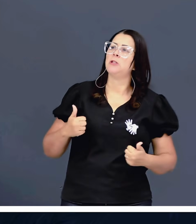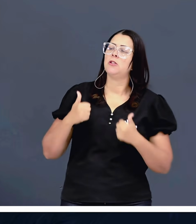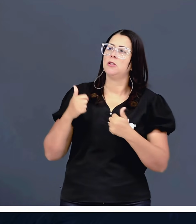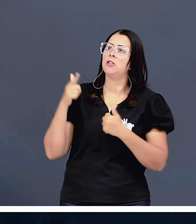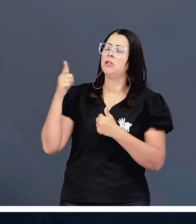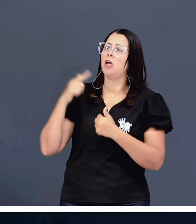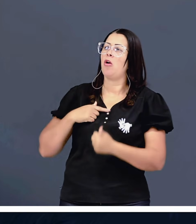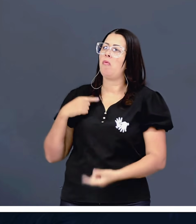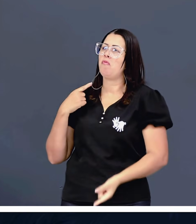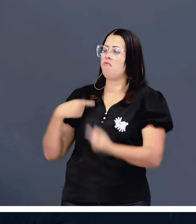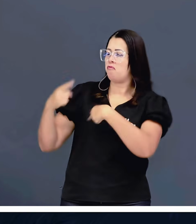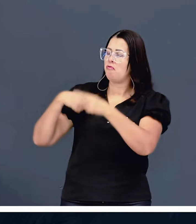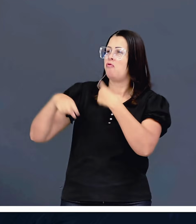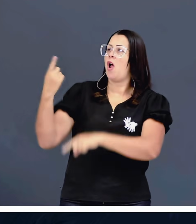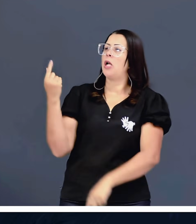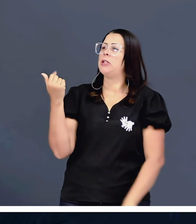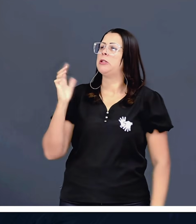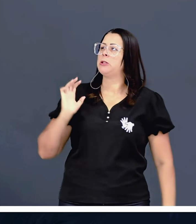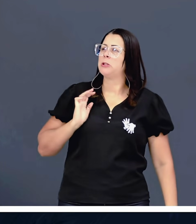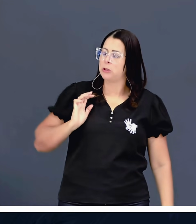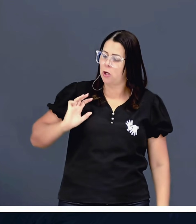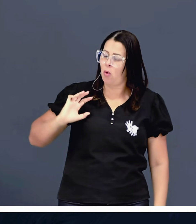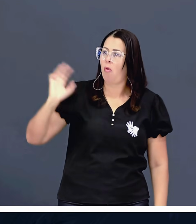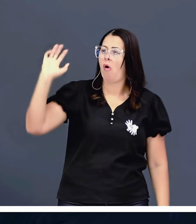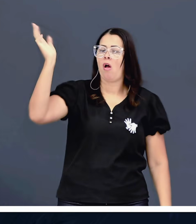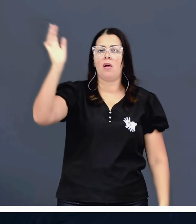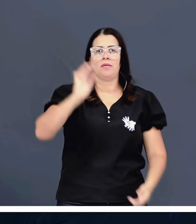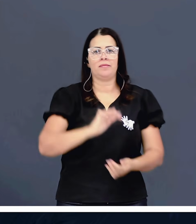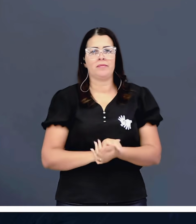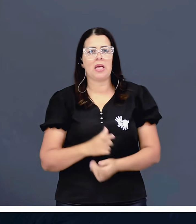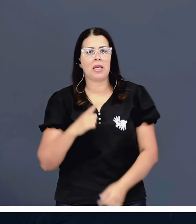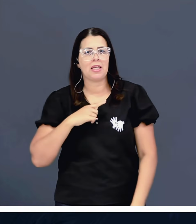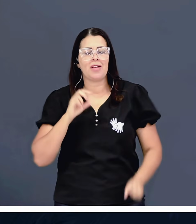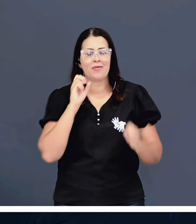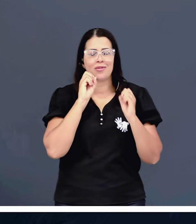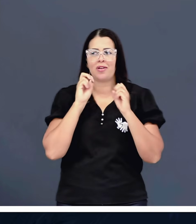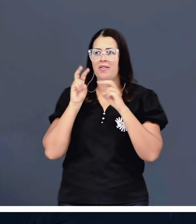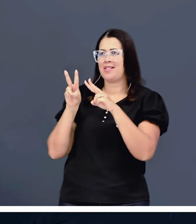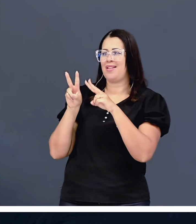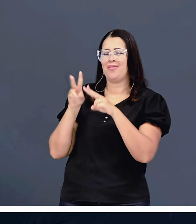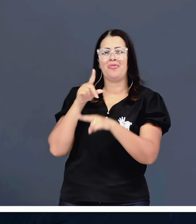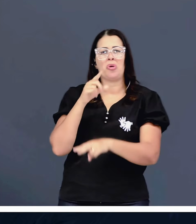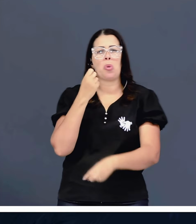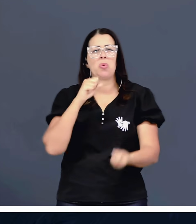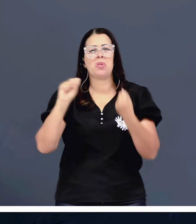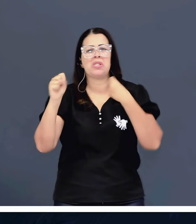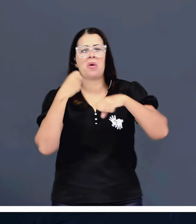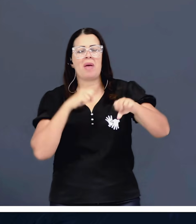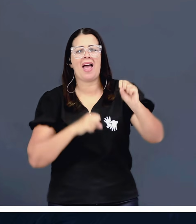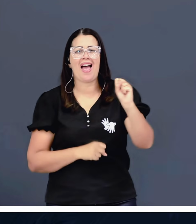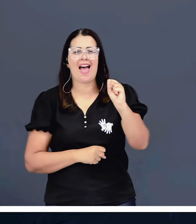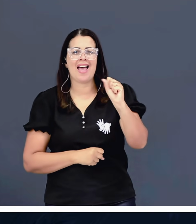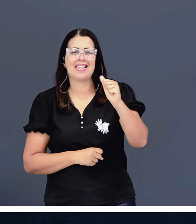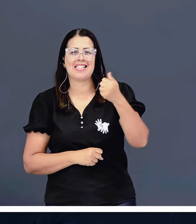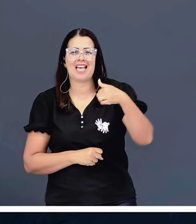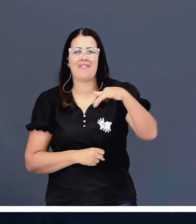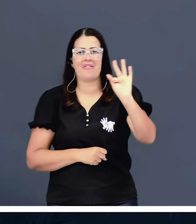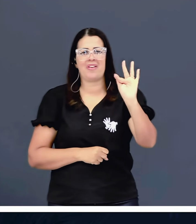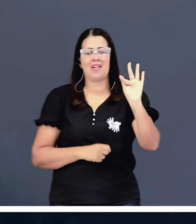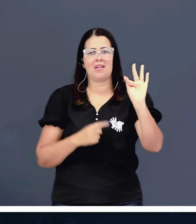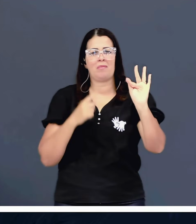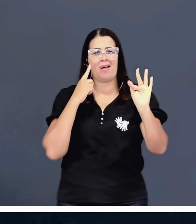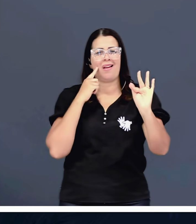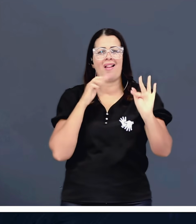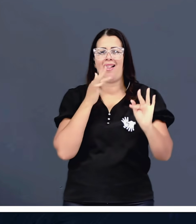é que é prosperidade. Quem teve essa visão equivocada foi o salmista Asaf, né? Asaf,